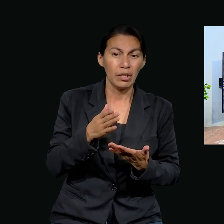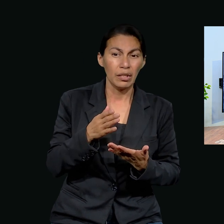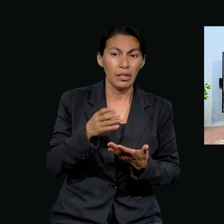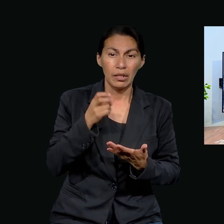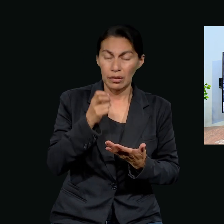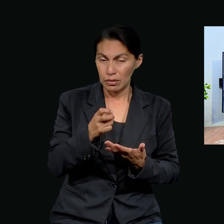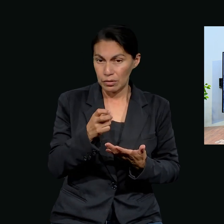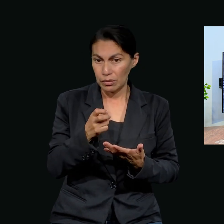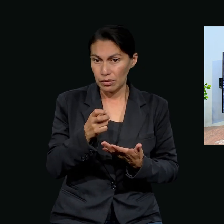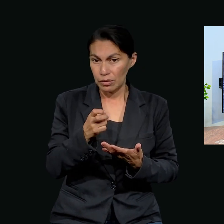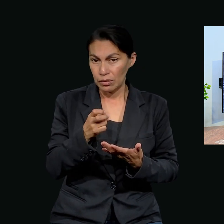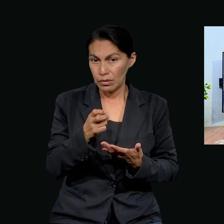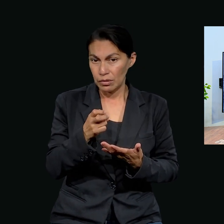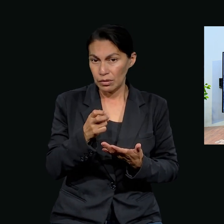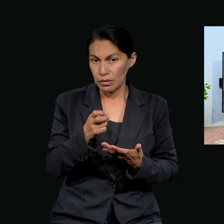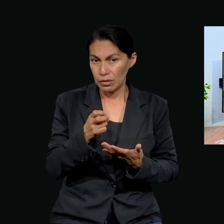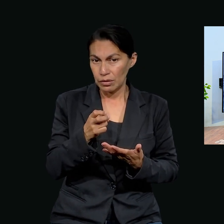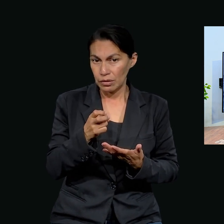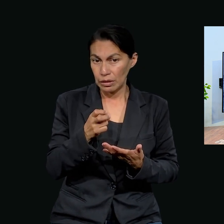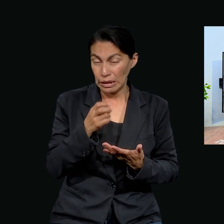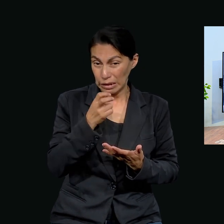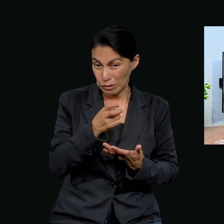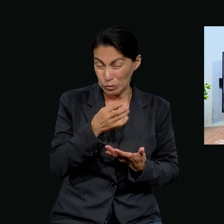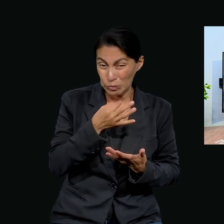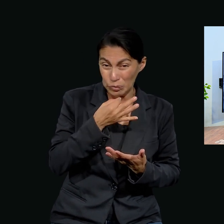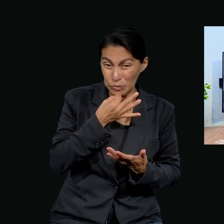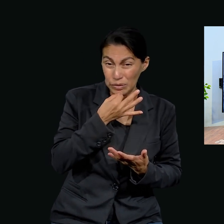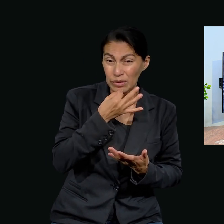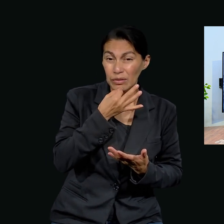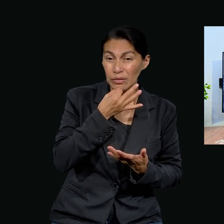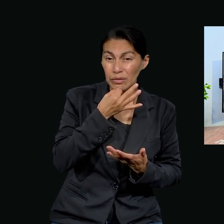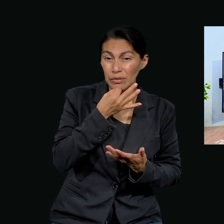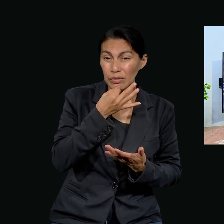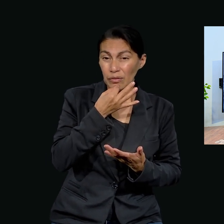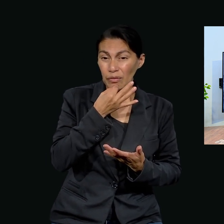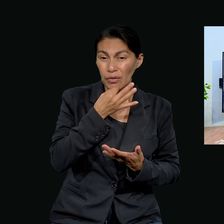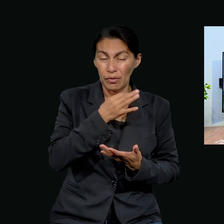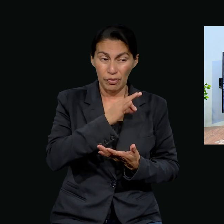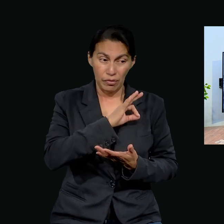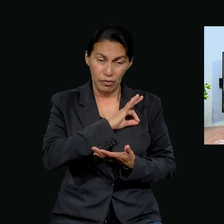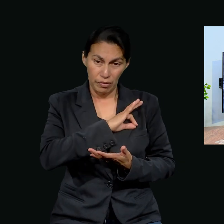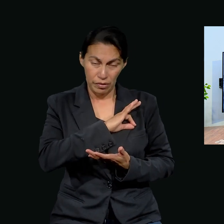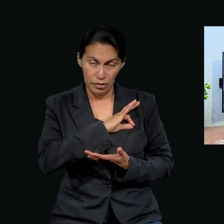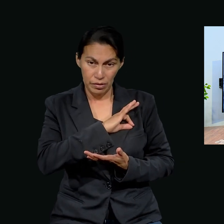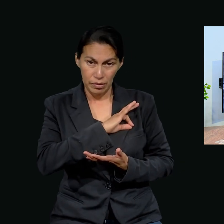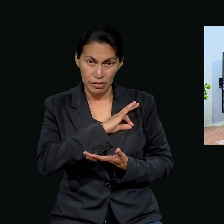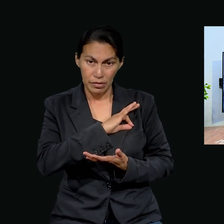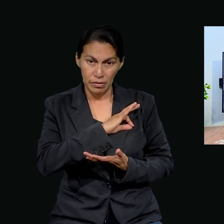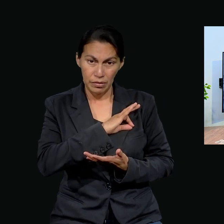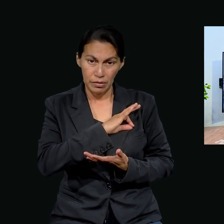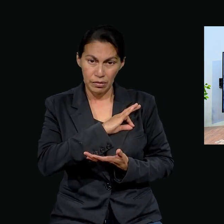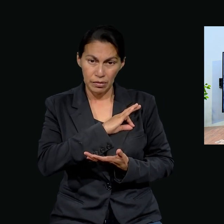Y allí es donde, digamos, en esos rudimentos de la fe, usted